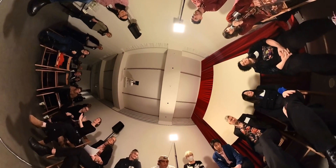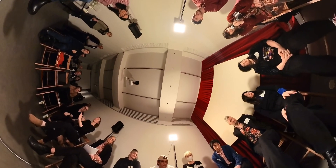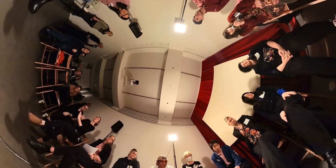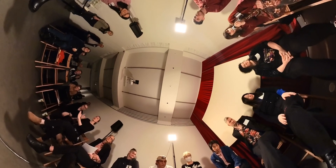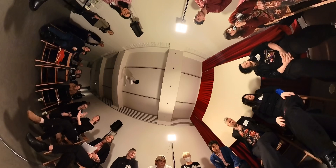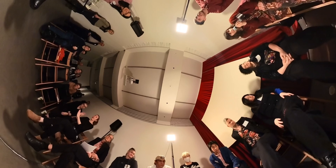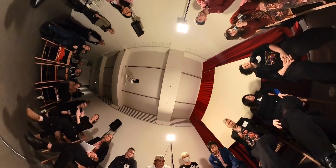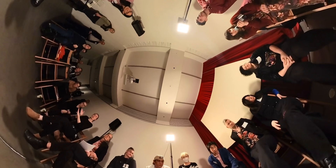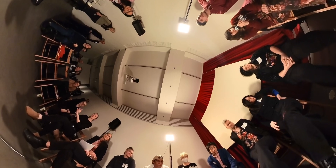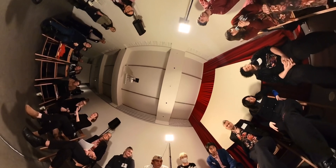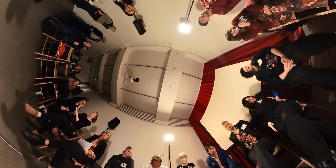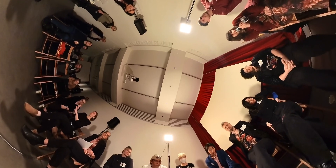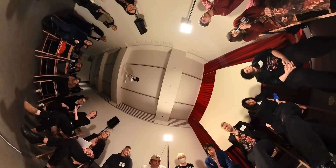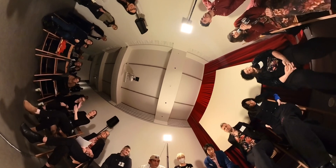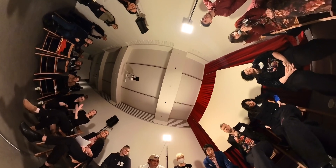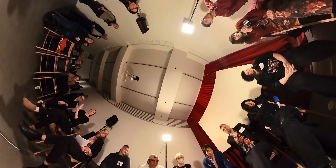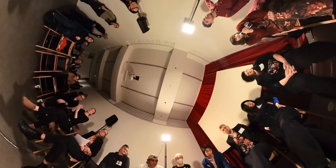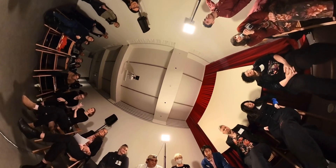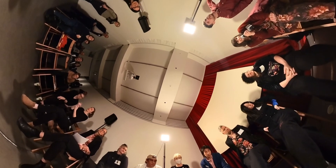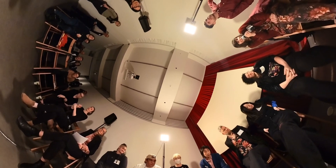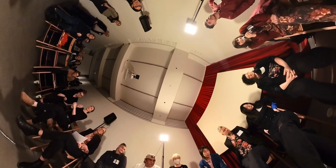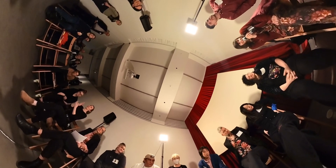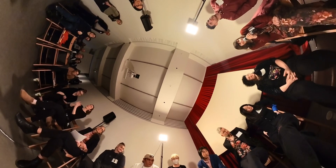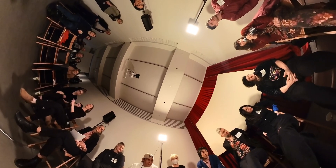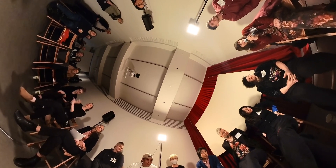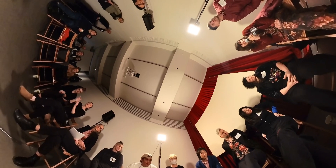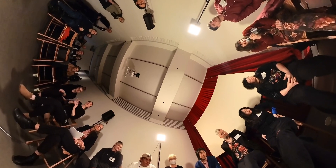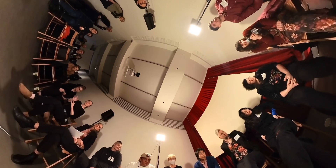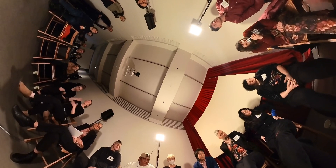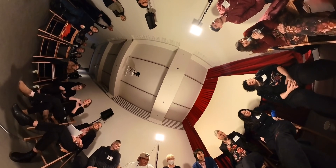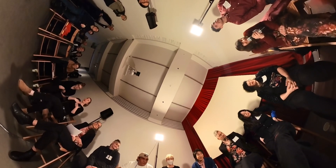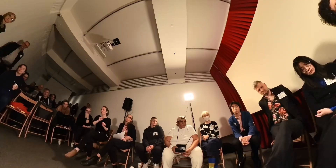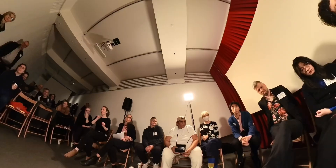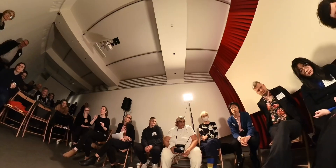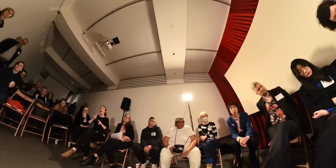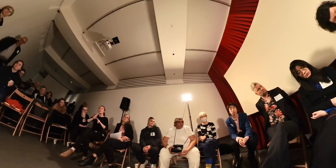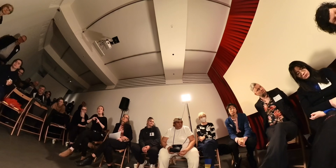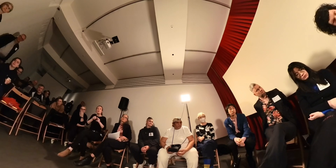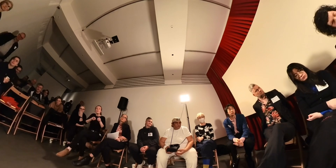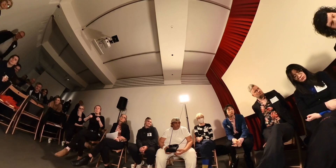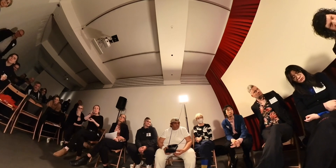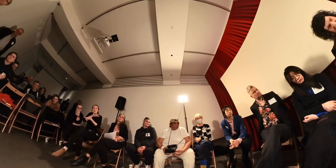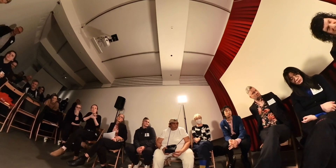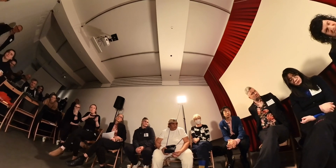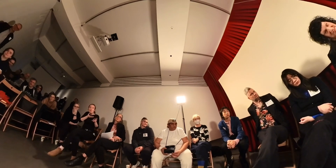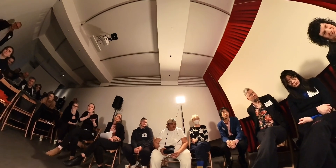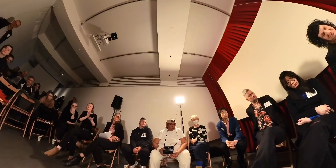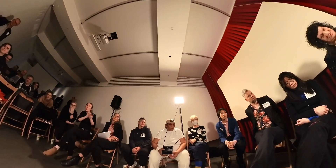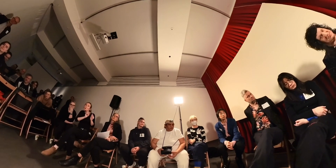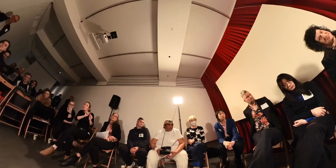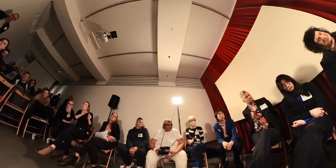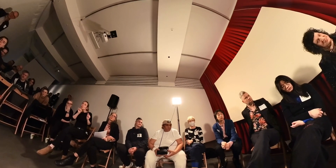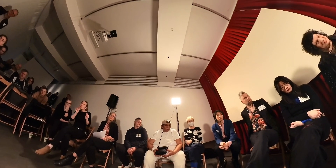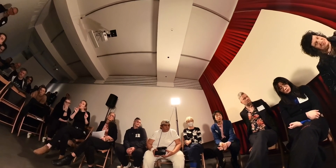a pak na základě toho dělat takové aktivity, kde se třeba jako jasně řekne, co